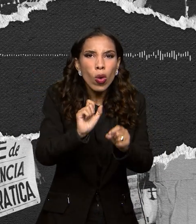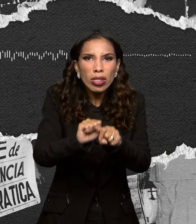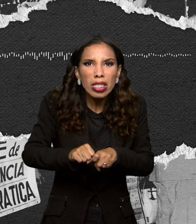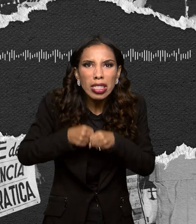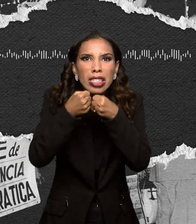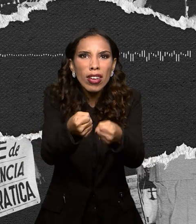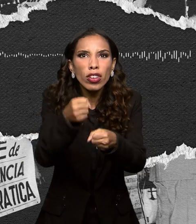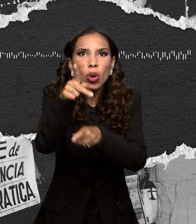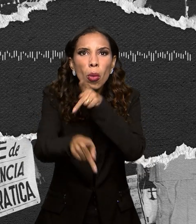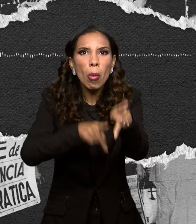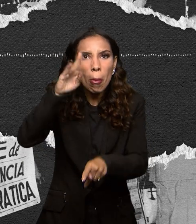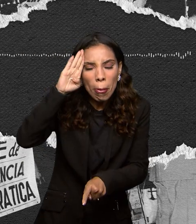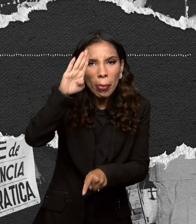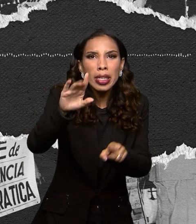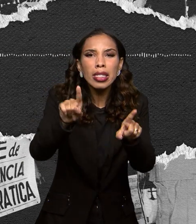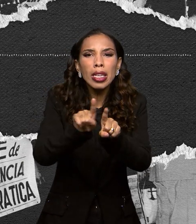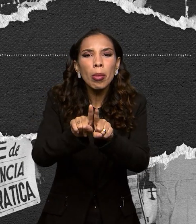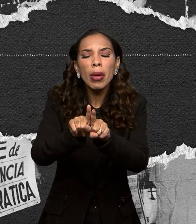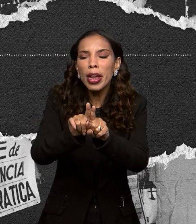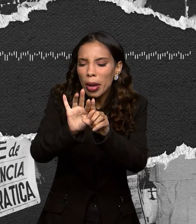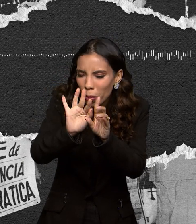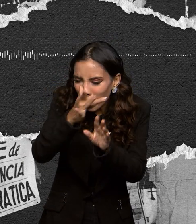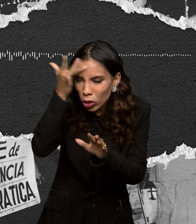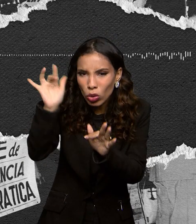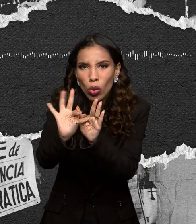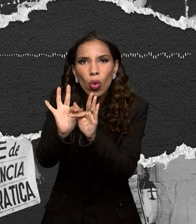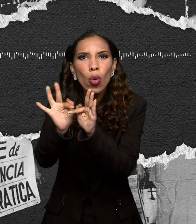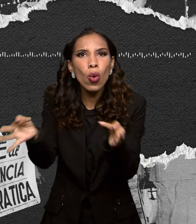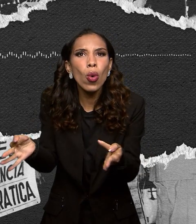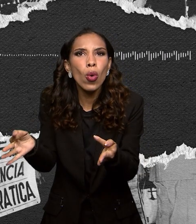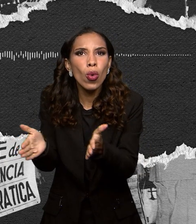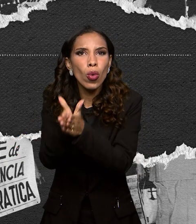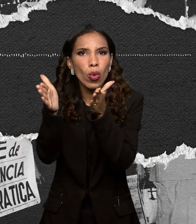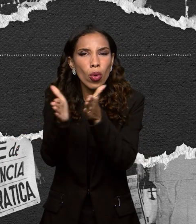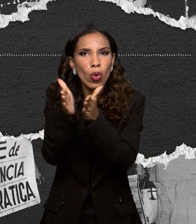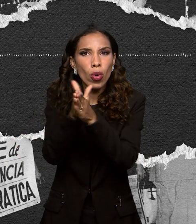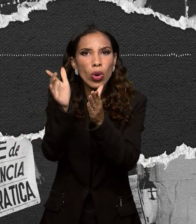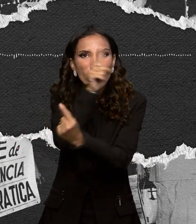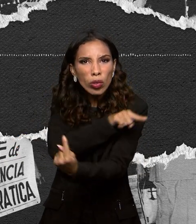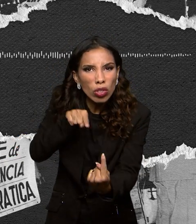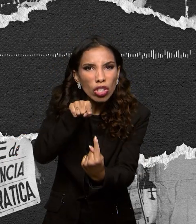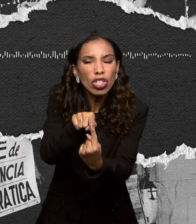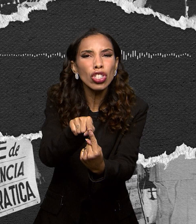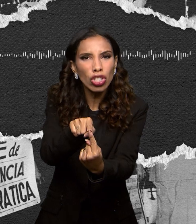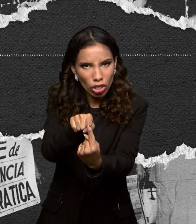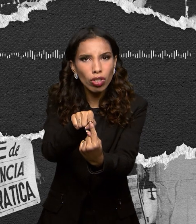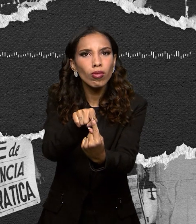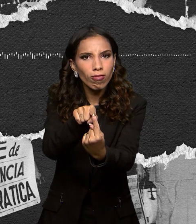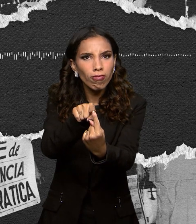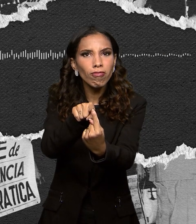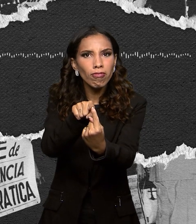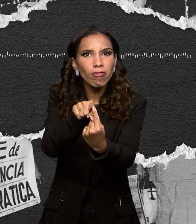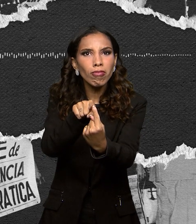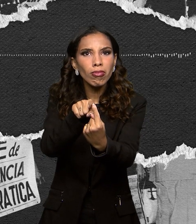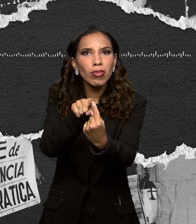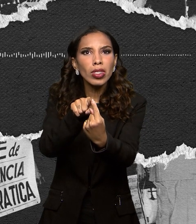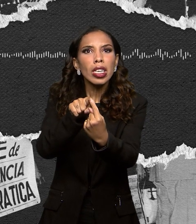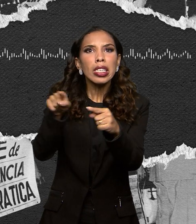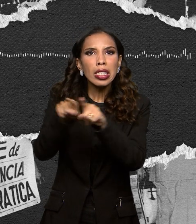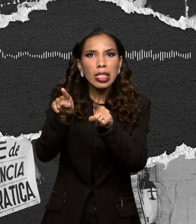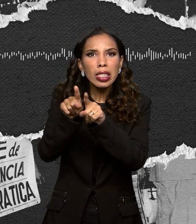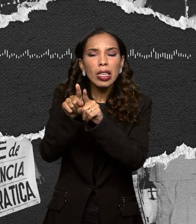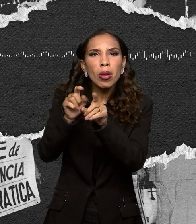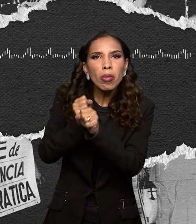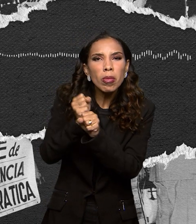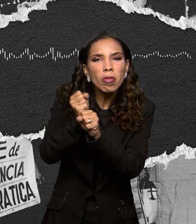povo e principalmente os humildes. Sigo o destino que me é imposto. Depois de decênios de domínio e exploração,